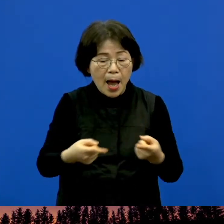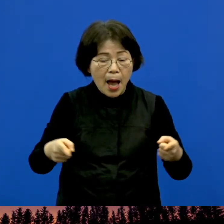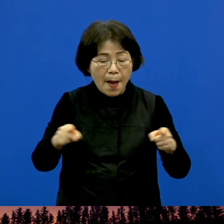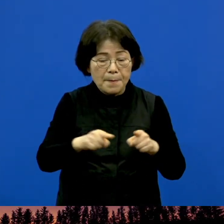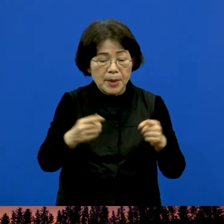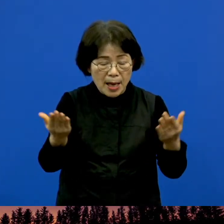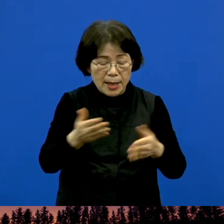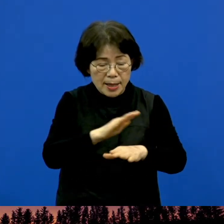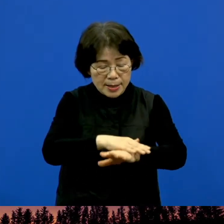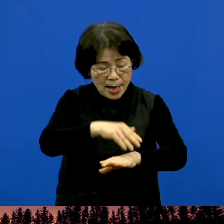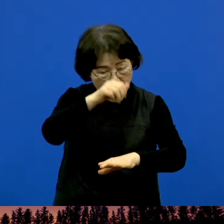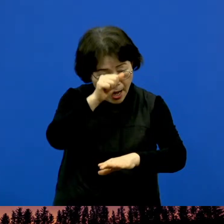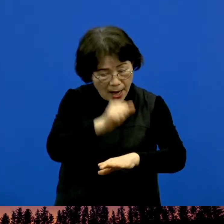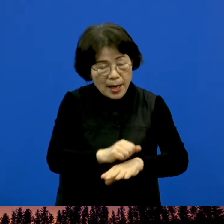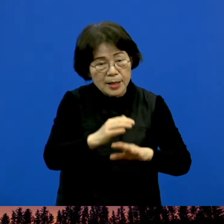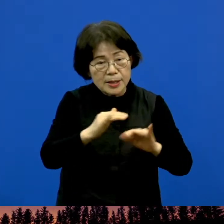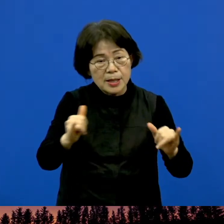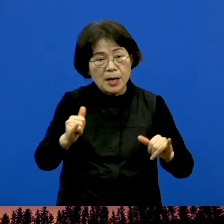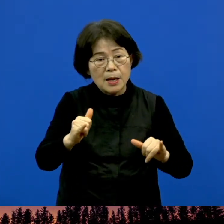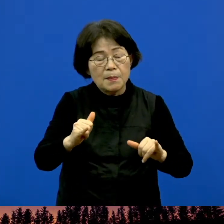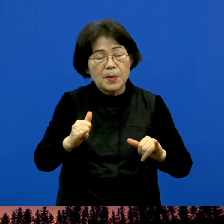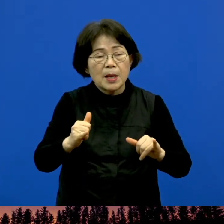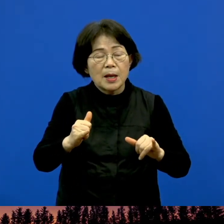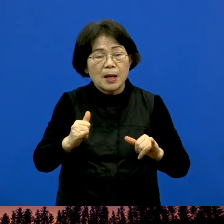잘하는 사람. 좋은 사역자예요.